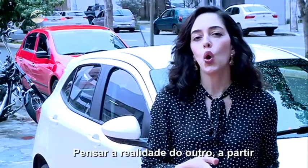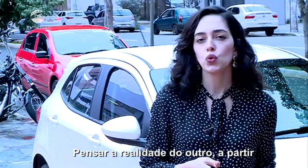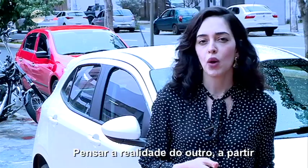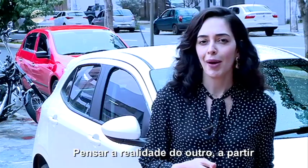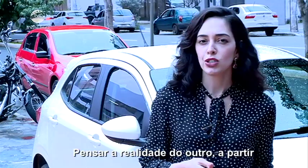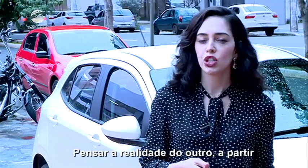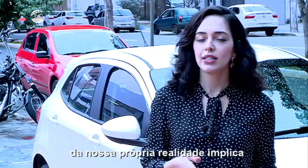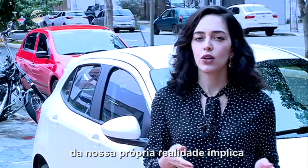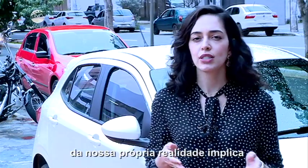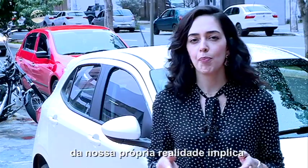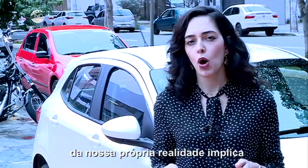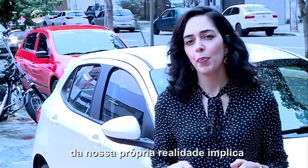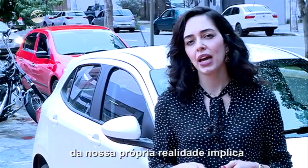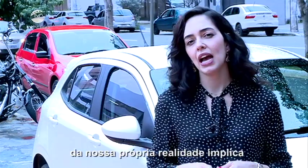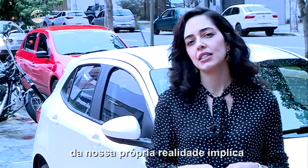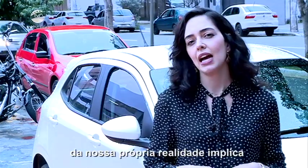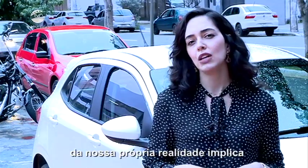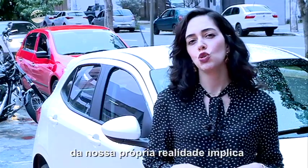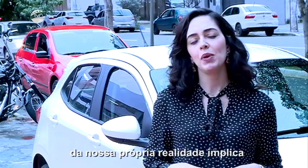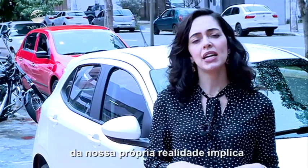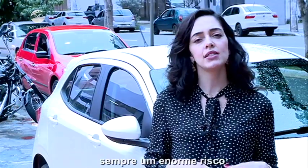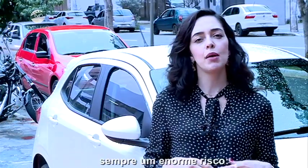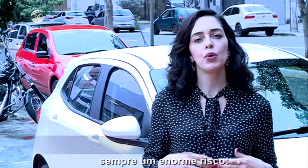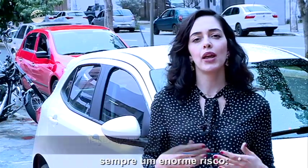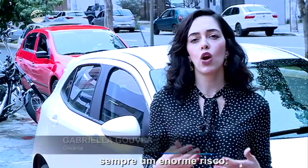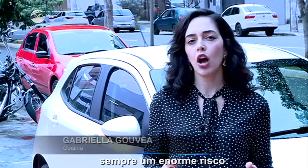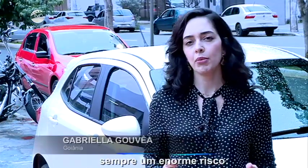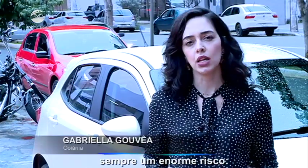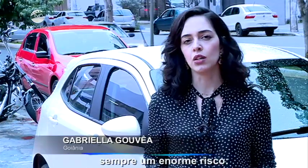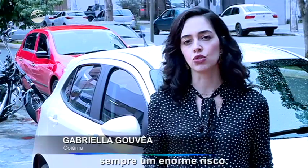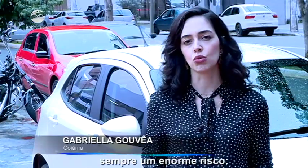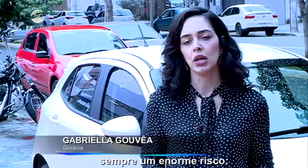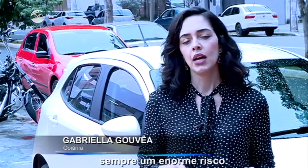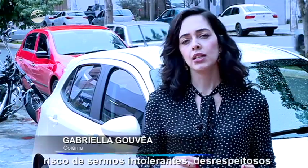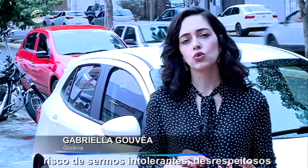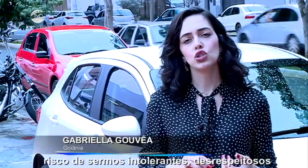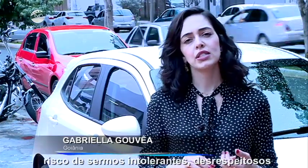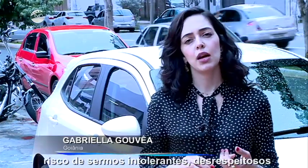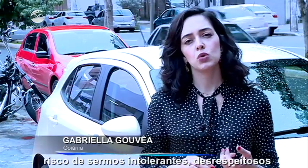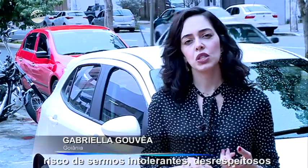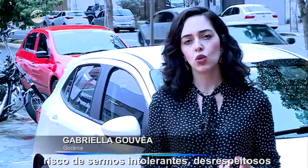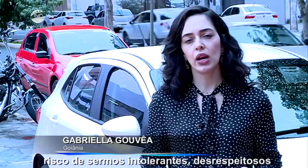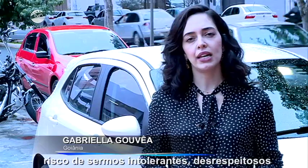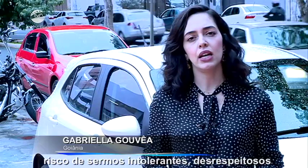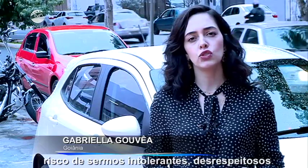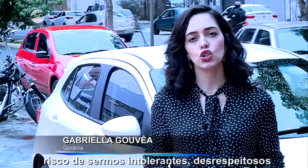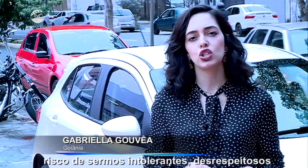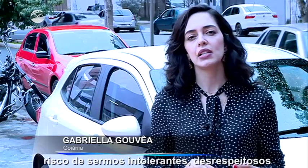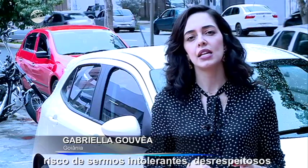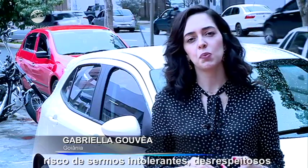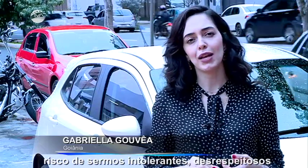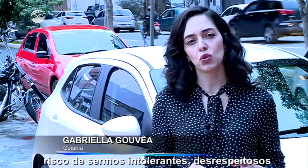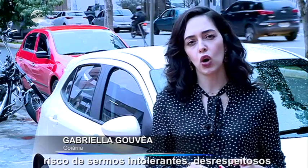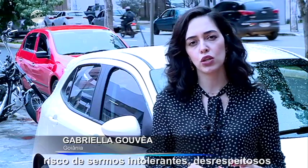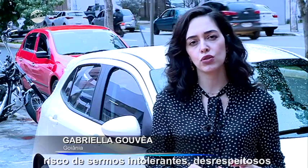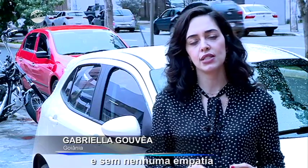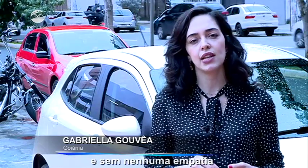outro a partir da nossa própria realidade implica sempre um enorme risco. Risco de sermos intolerantes, desrespeitosos e sem